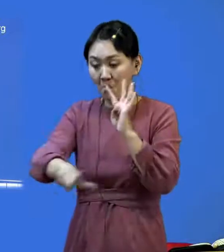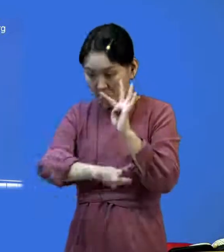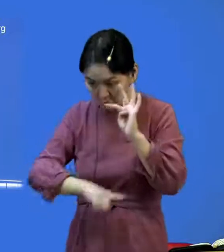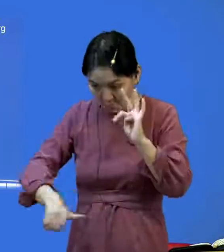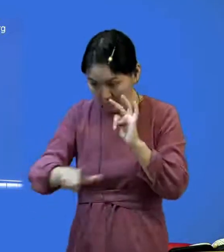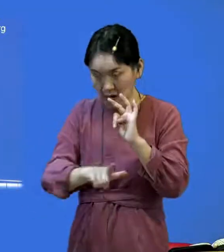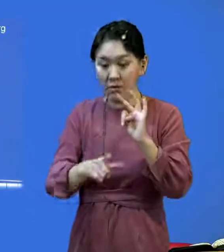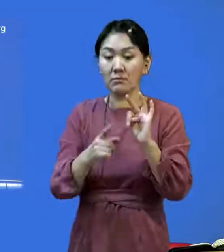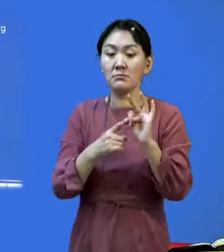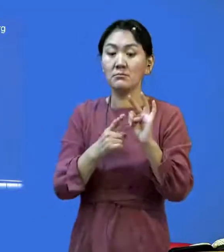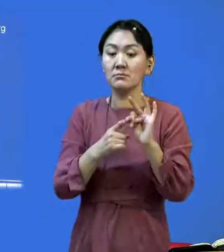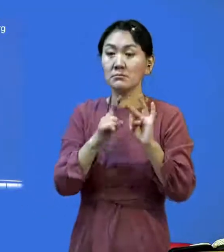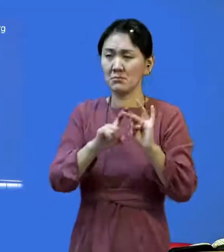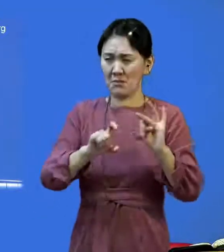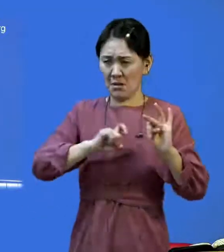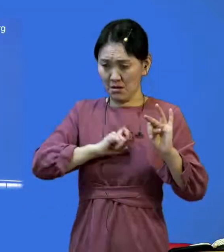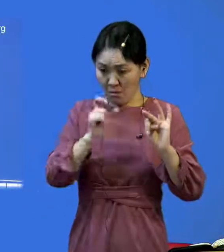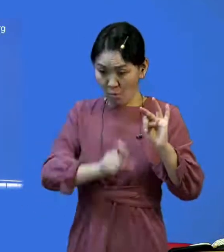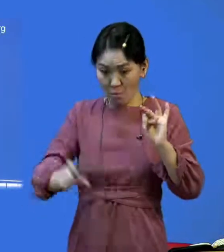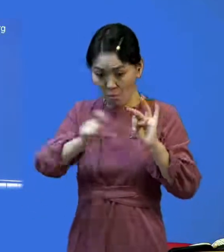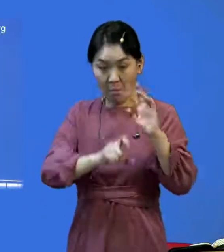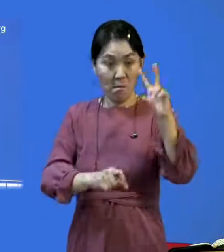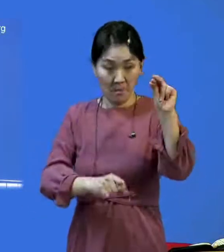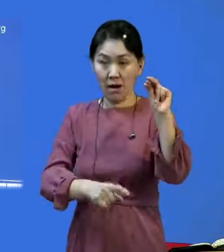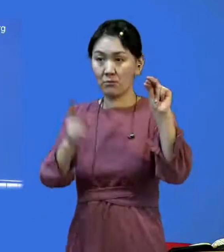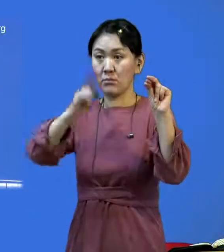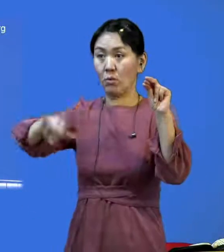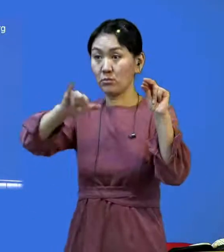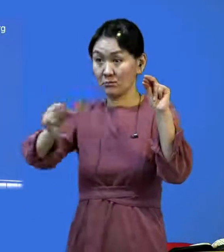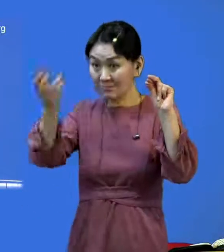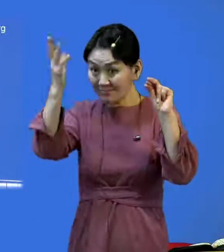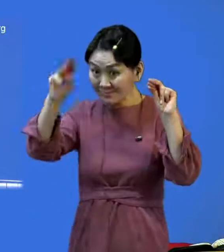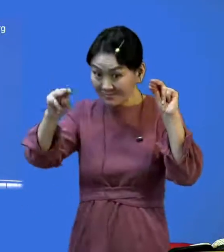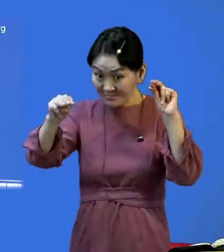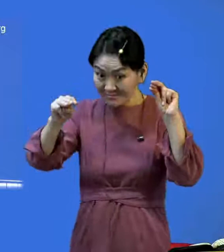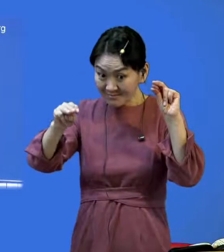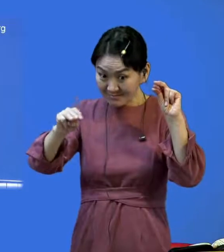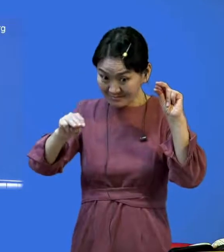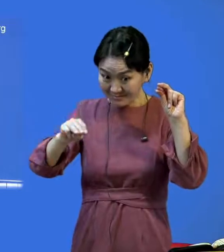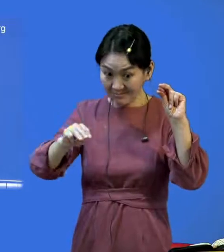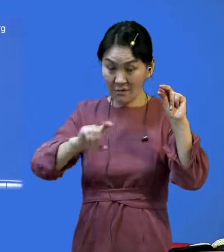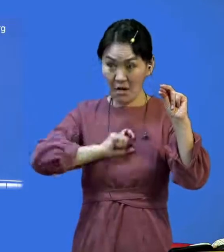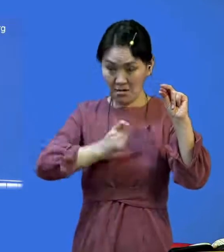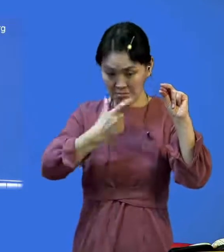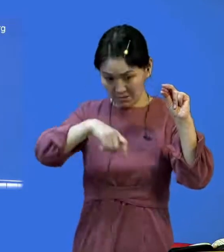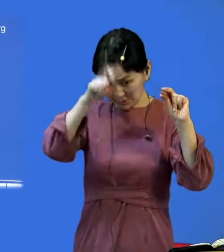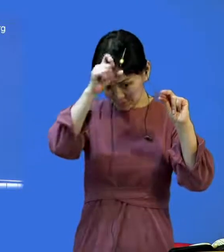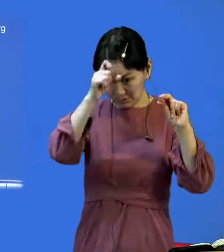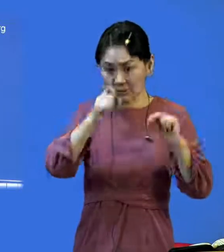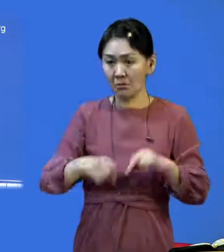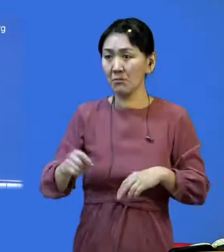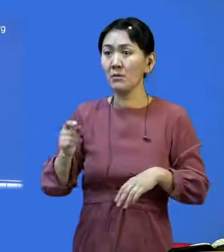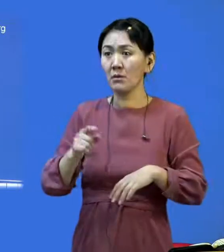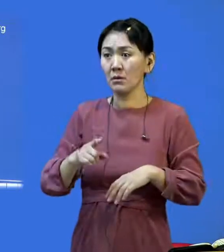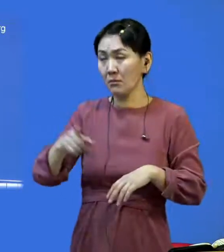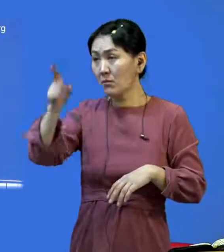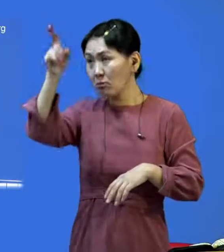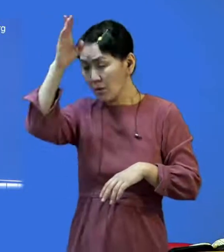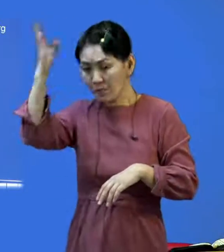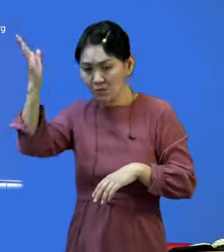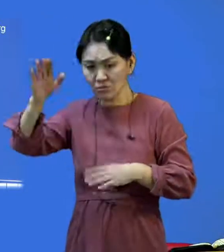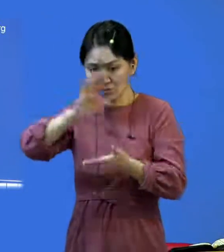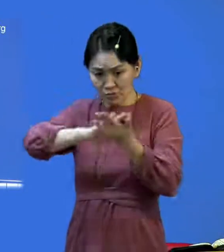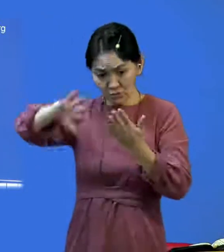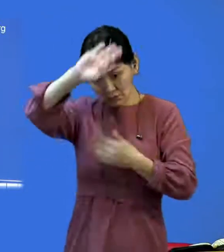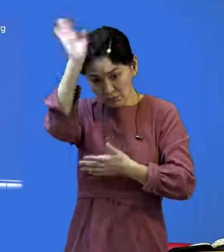байна, эрх ард түмэн байна. Тийм ээ эрх мэдл гэдэг нь бурхан байна тийм ээ. Газар нутаг гэдэг шин тэнгэр шин газрыг гэж